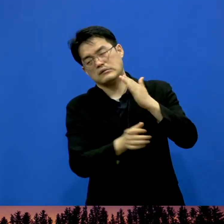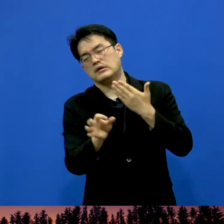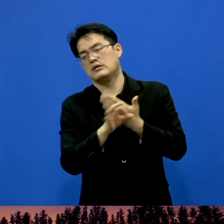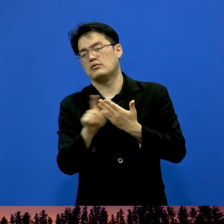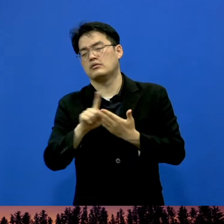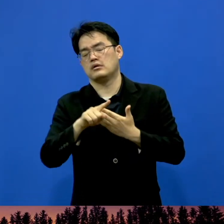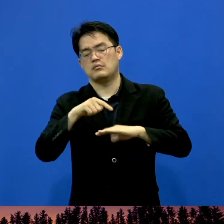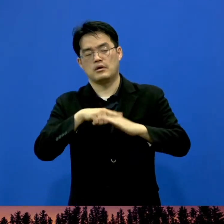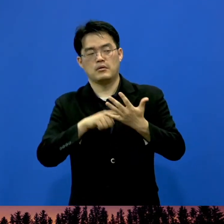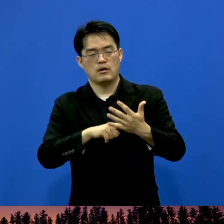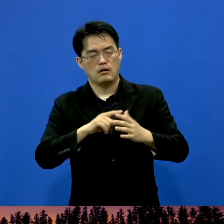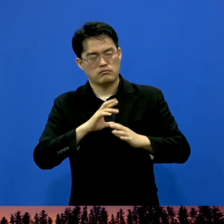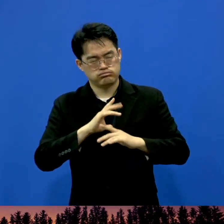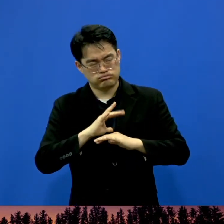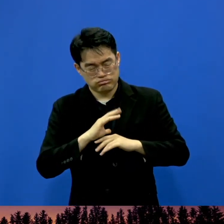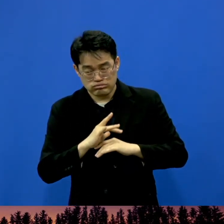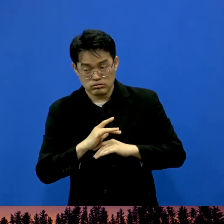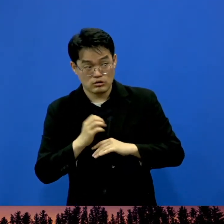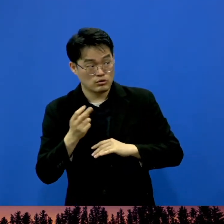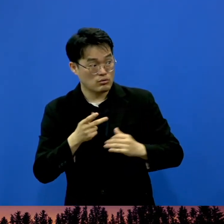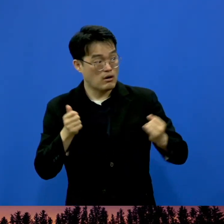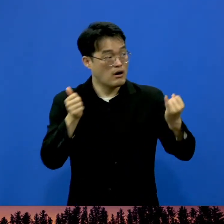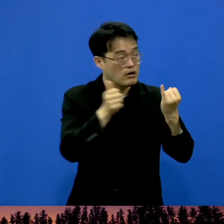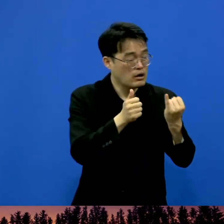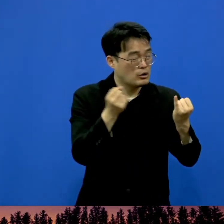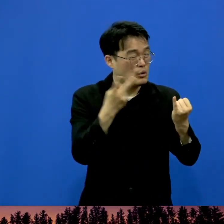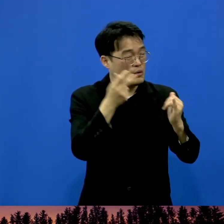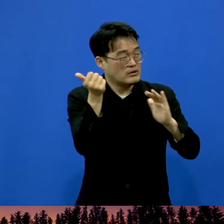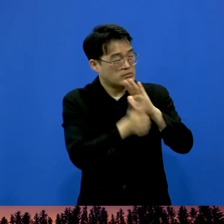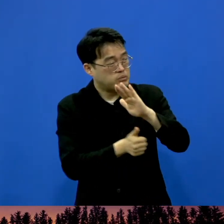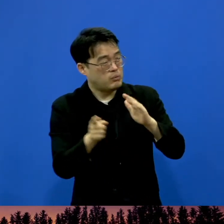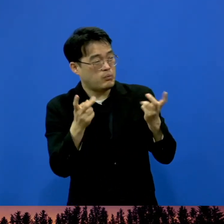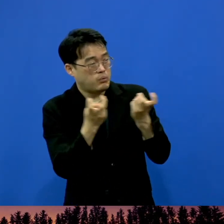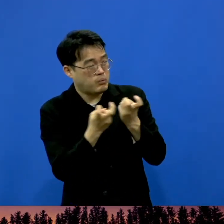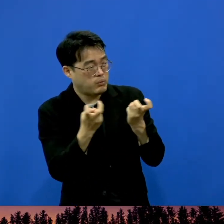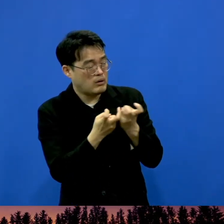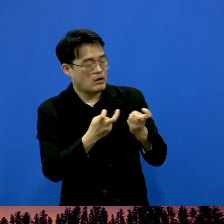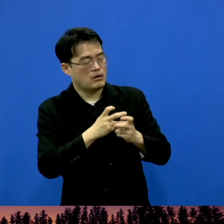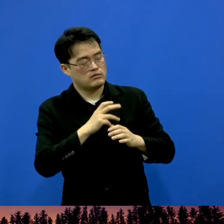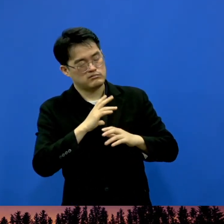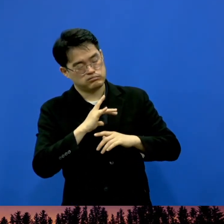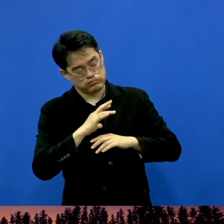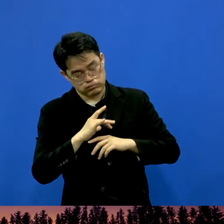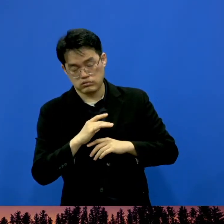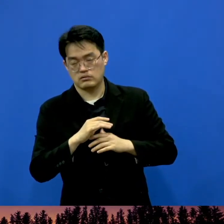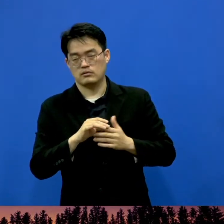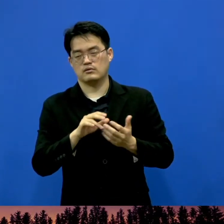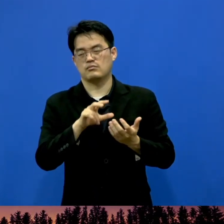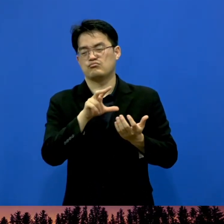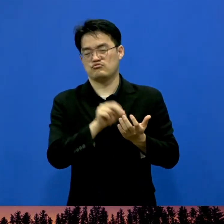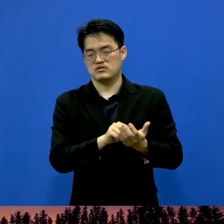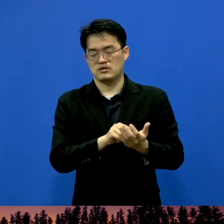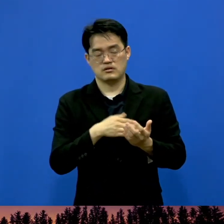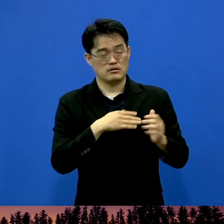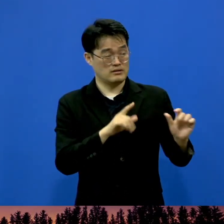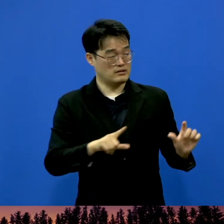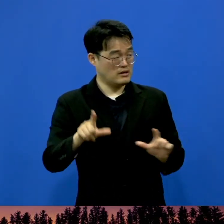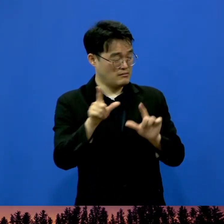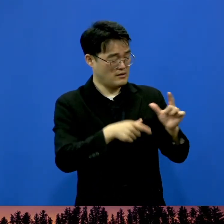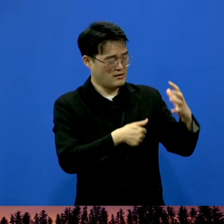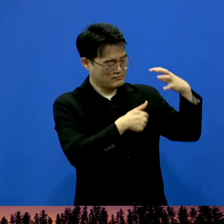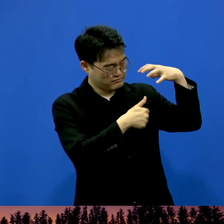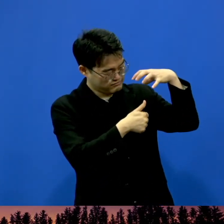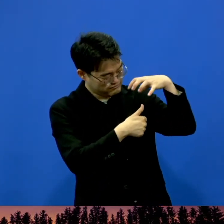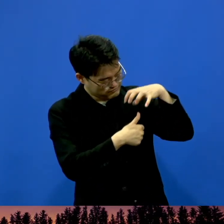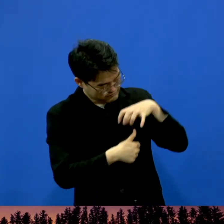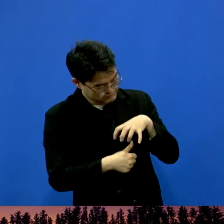결혼하면 실패할지도 모른다는 두려움, 어마어마한 상처와 앞으로 가져왔던 그 실패의 경험이 내 삶을 완전히 쥐어잡고 있는